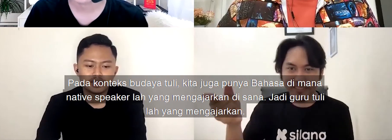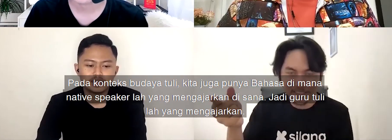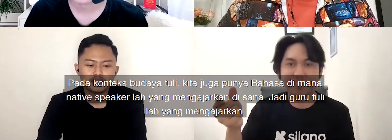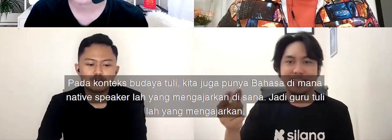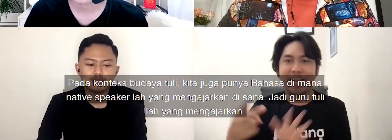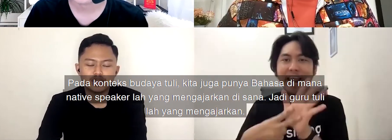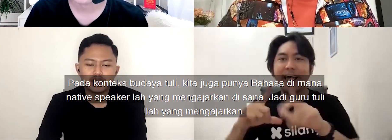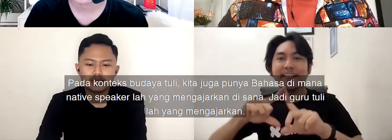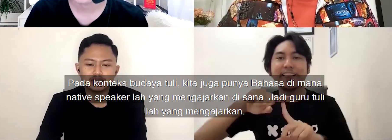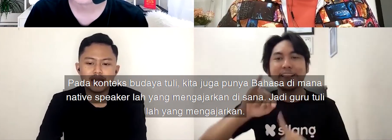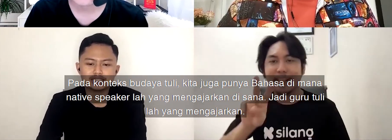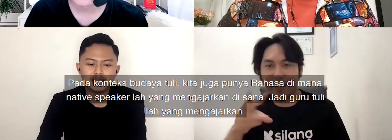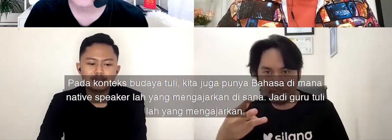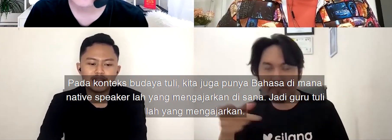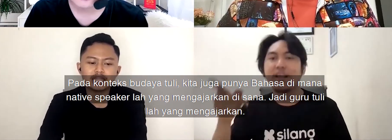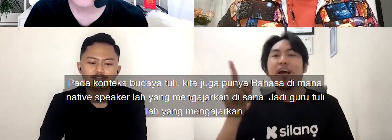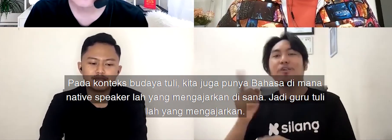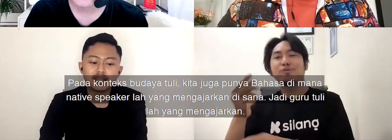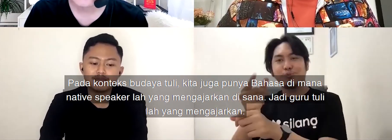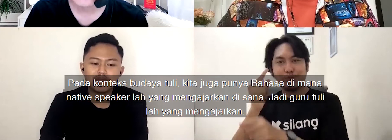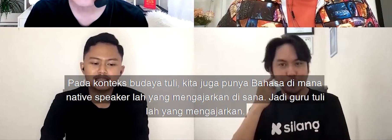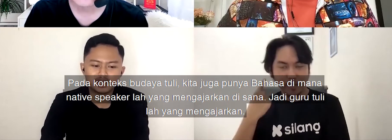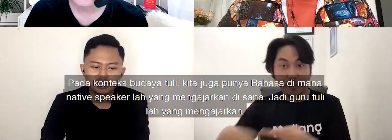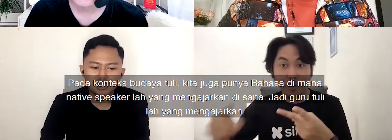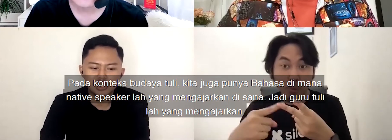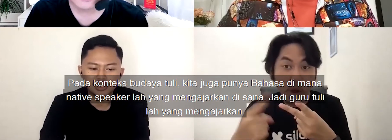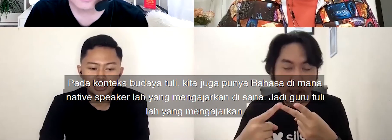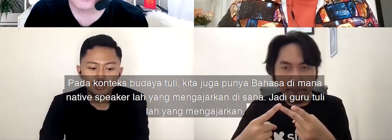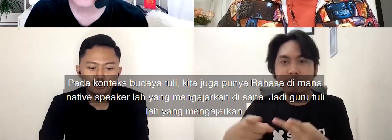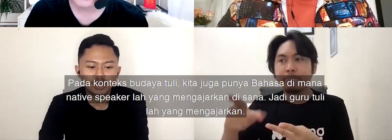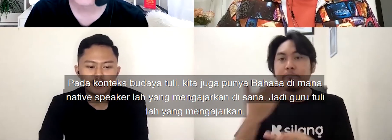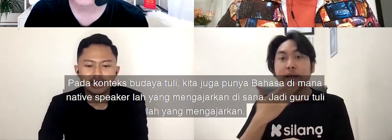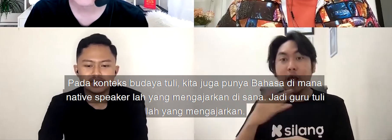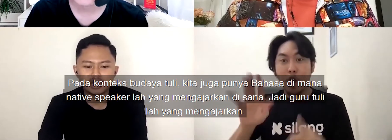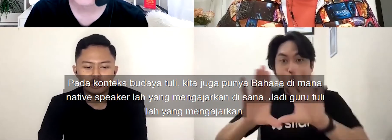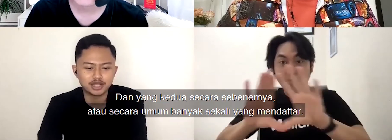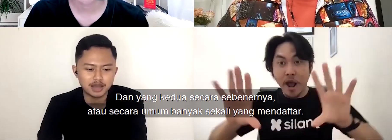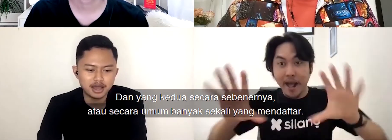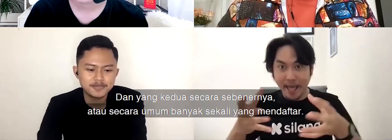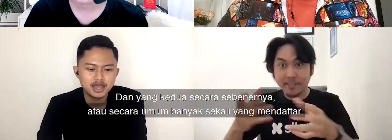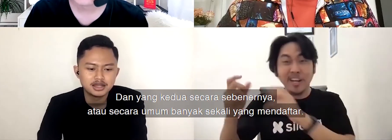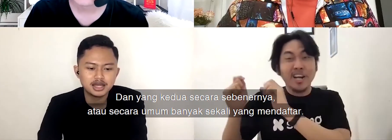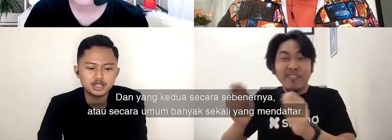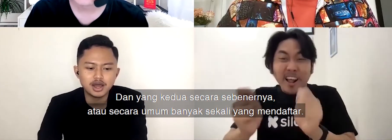kita juga punya bahasa gimana nanti speaker lain mengajarkan sana jadi guru